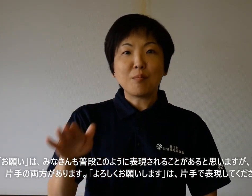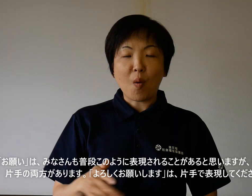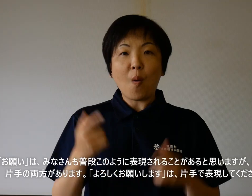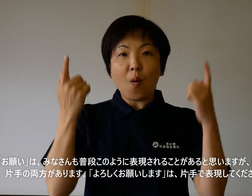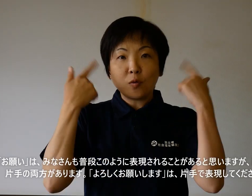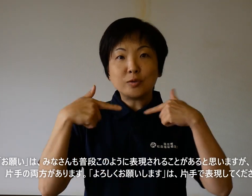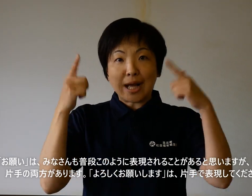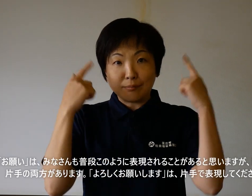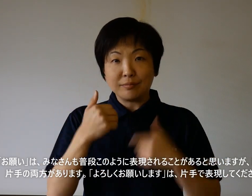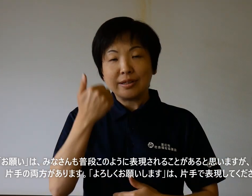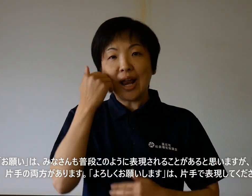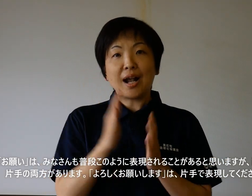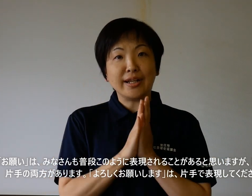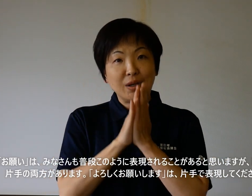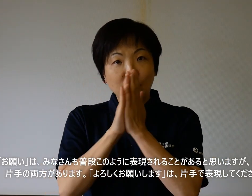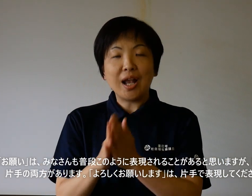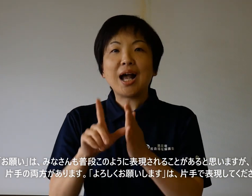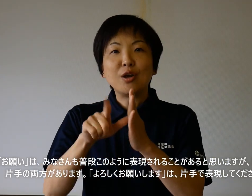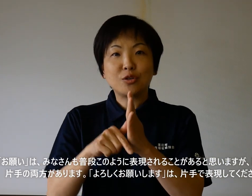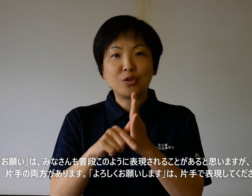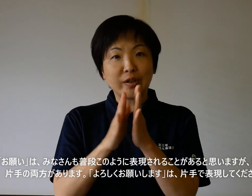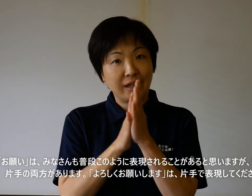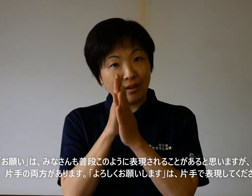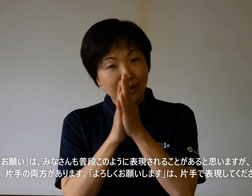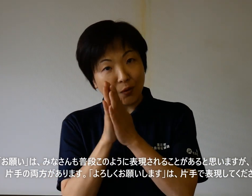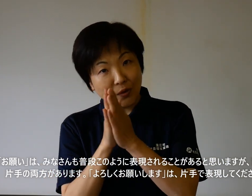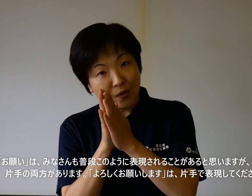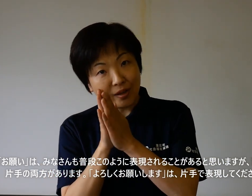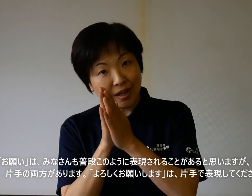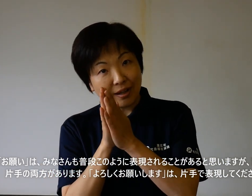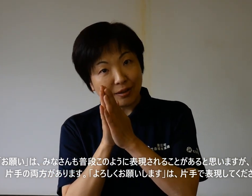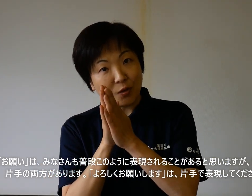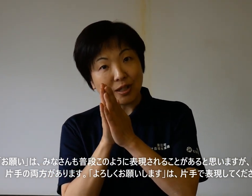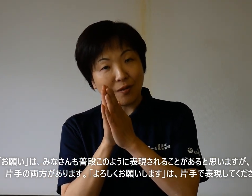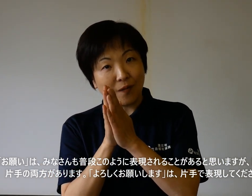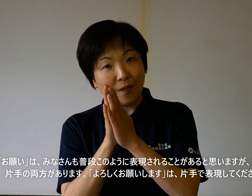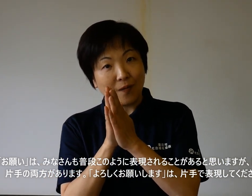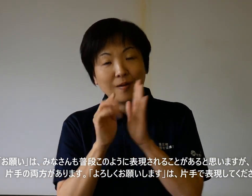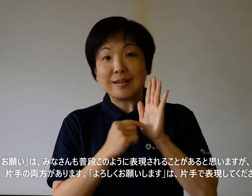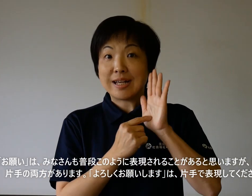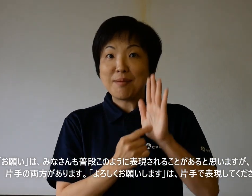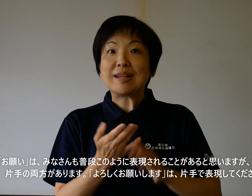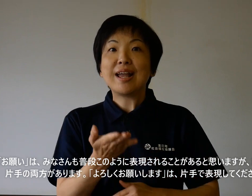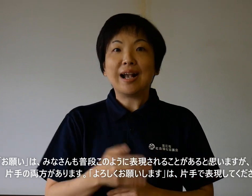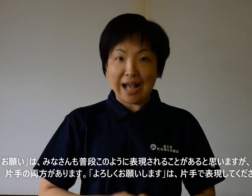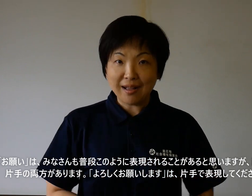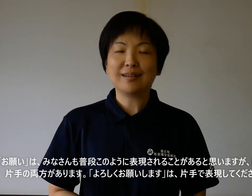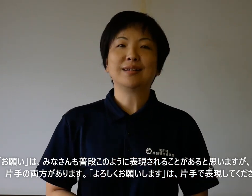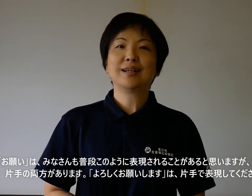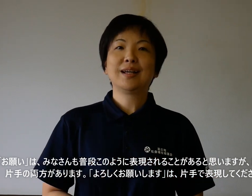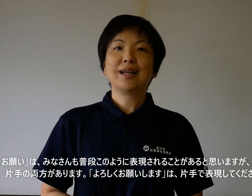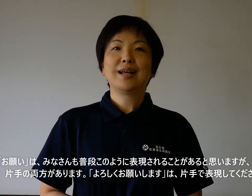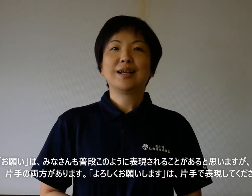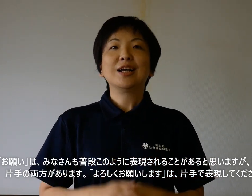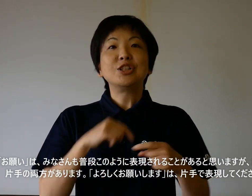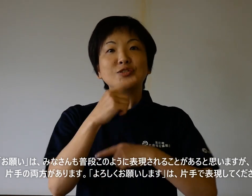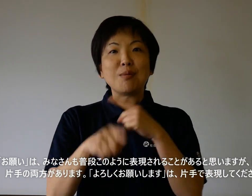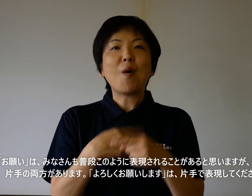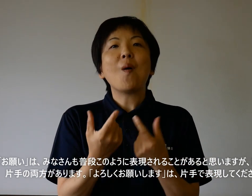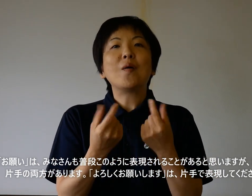も普段誰かにお願いをするとき、このような動作をされませんか？手話も同